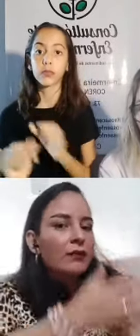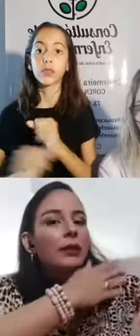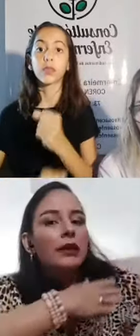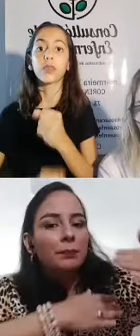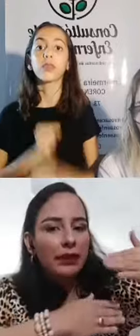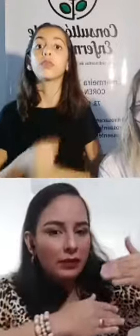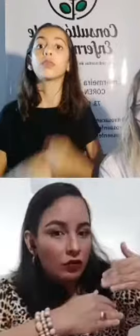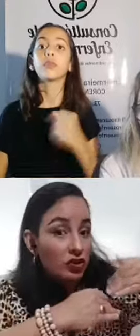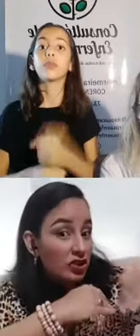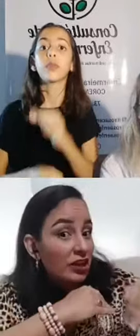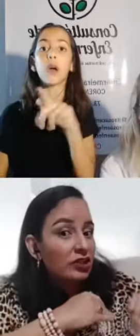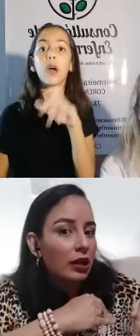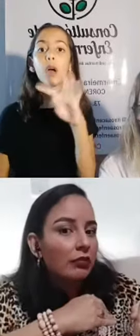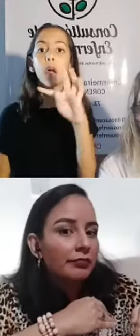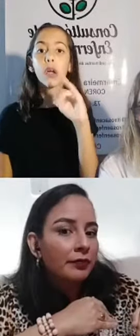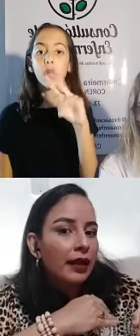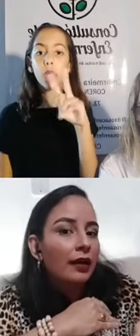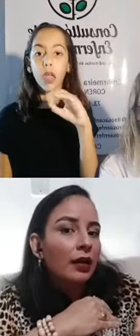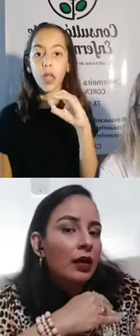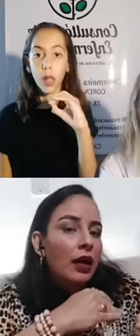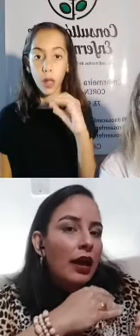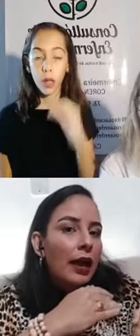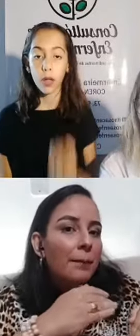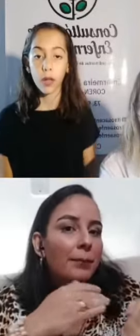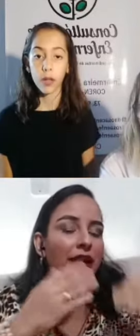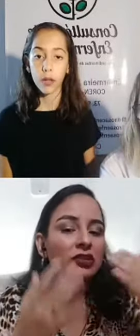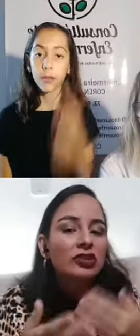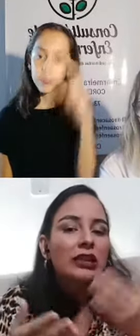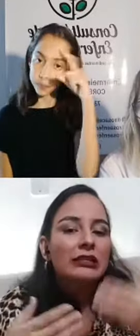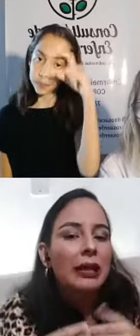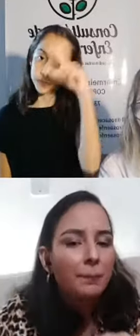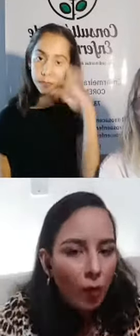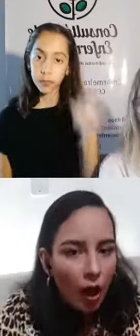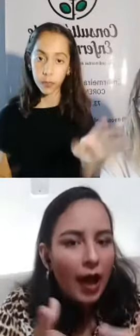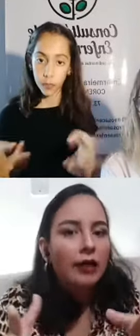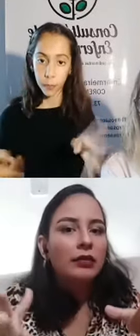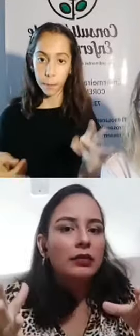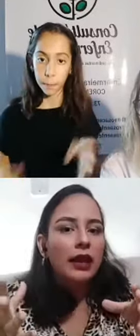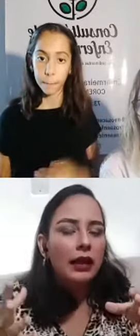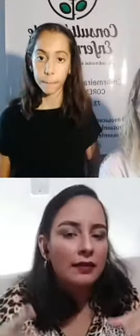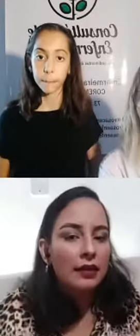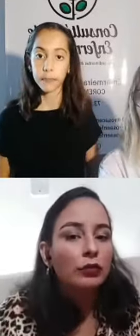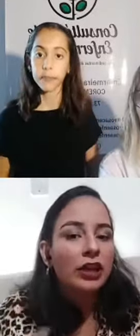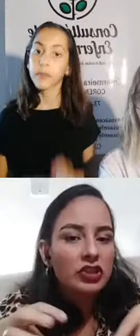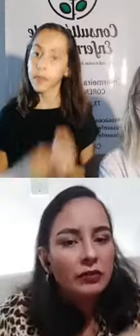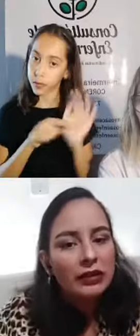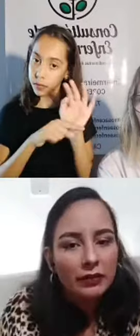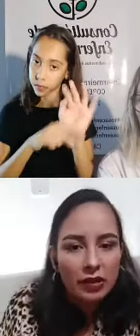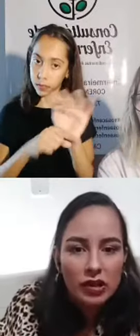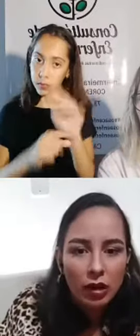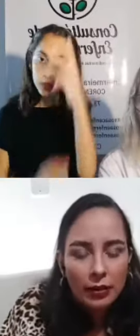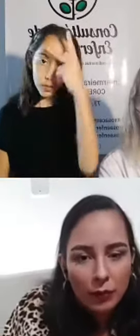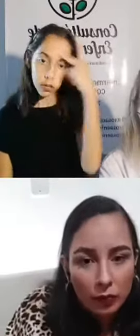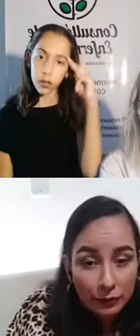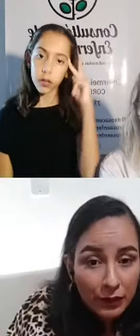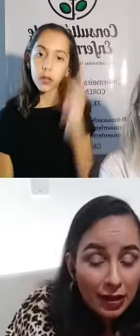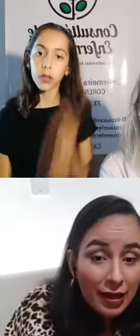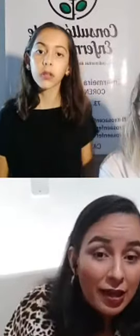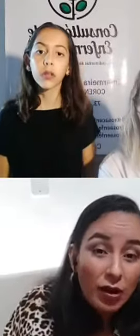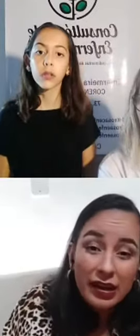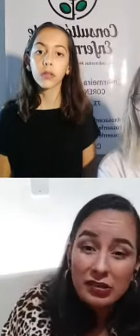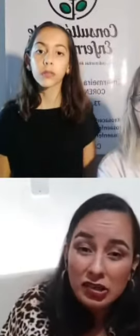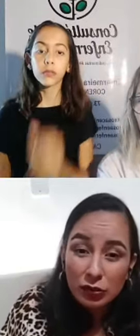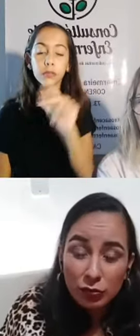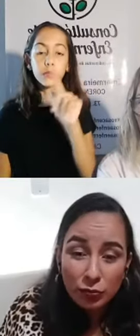outras implicações de gestão, né? Para a gente tentar empurrar, né, esse ano letivo através de aula remota.